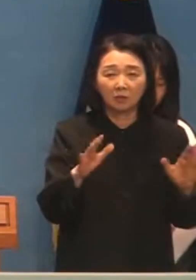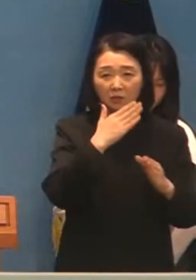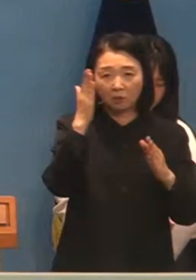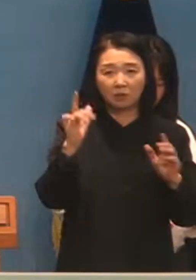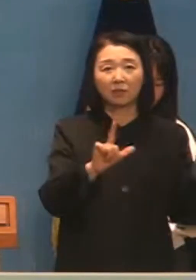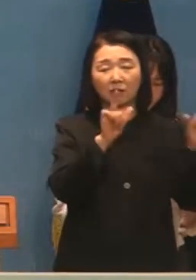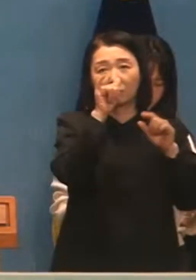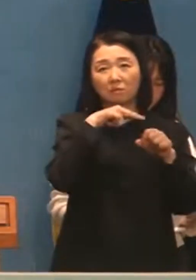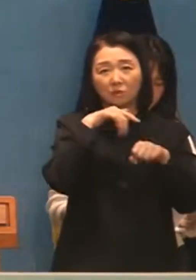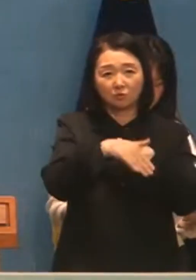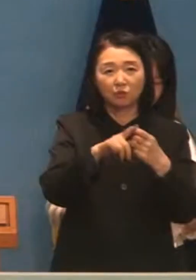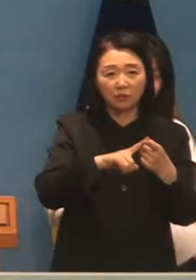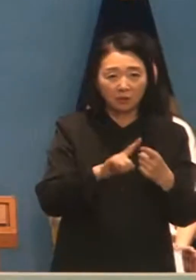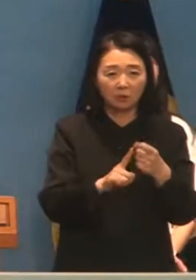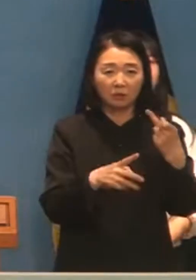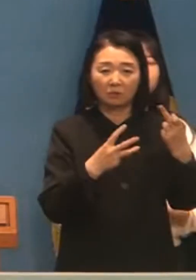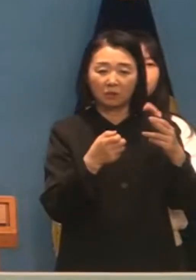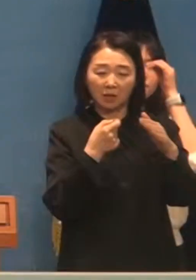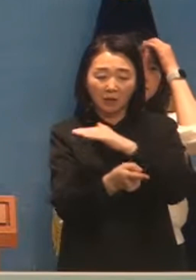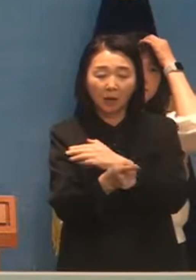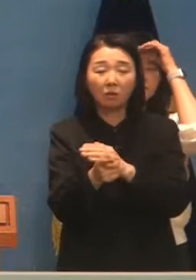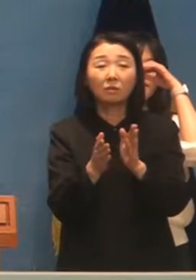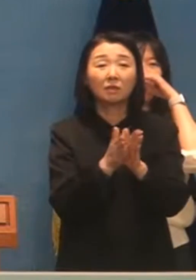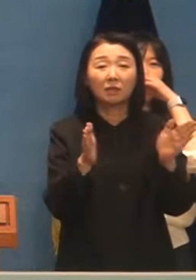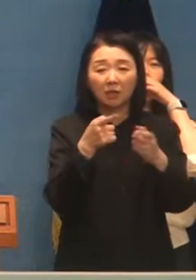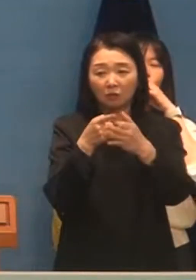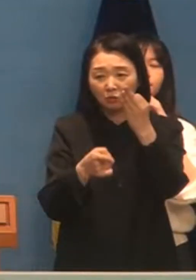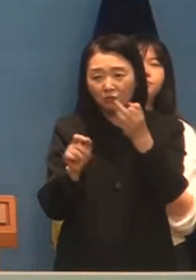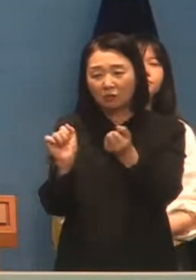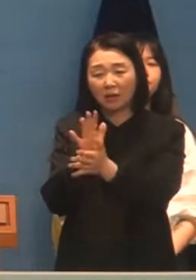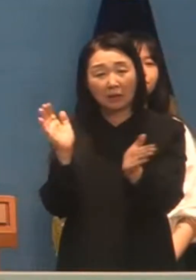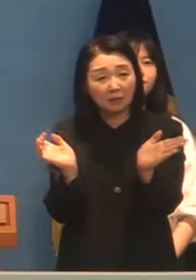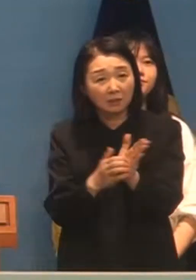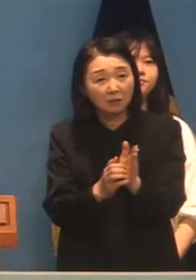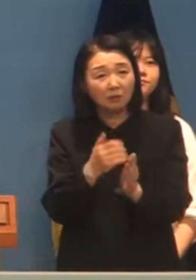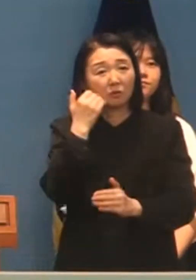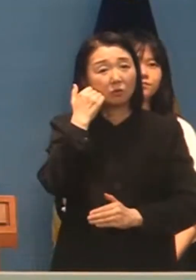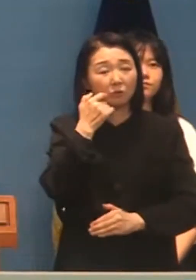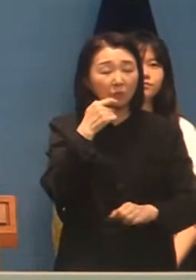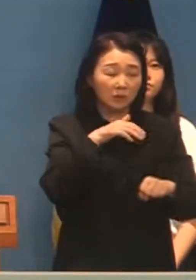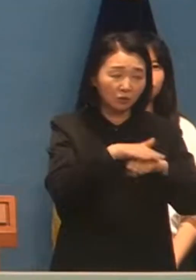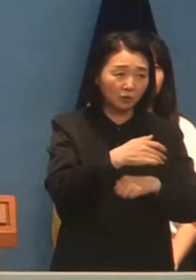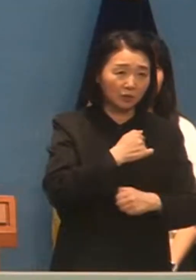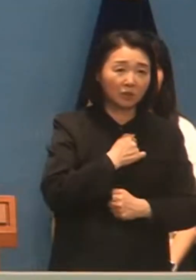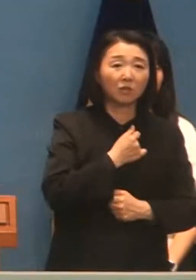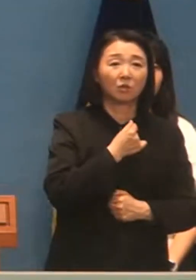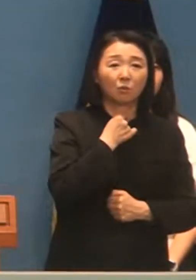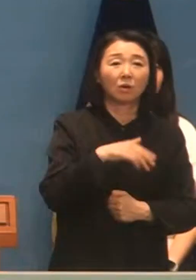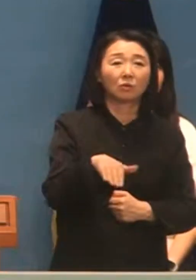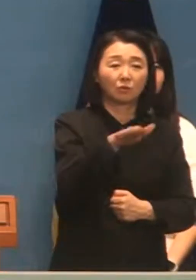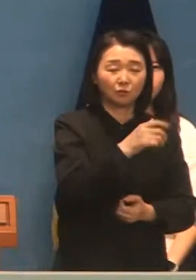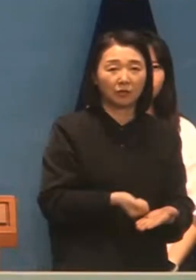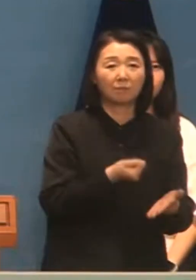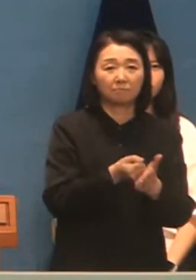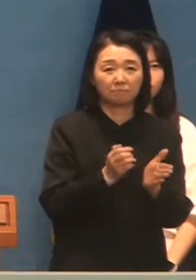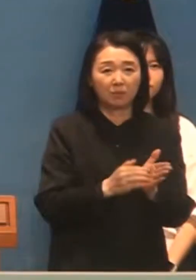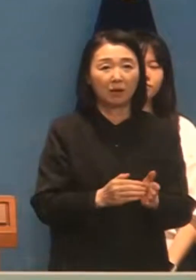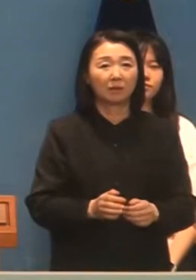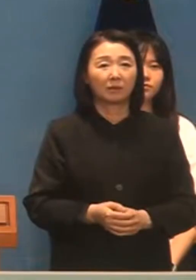민주주의로. 12.3 계엄으로 시작된 윤석열의 내란을 끝낸 것은 민주주의를 지키겠다는 우리의